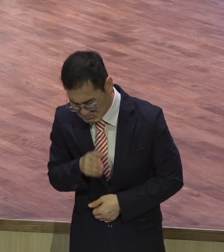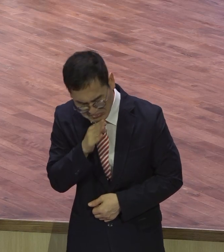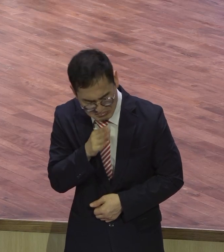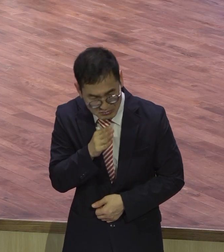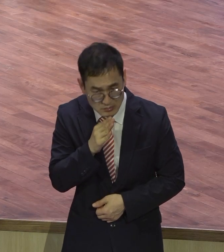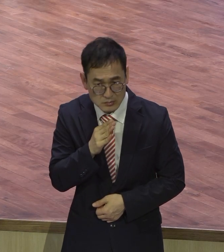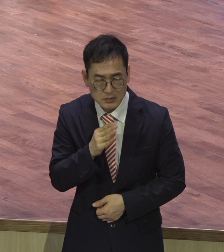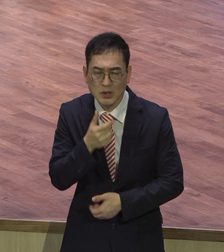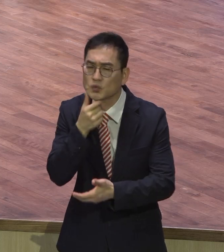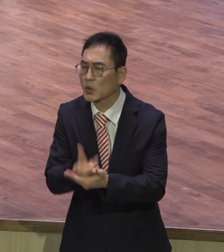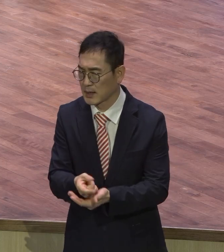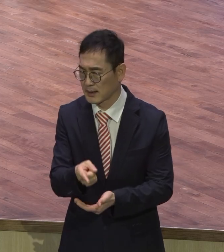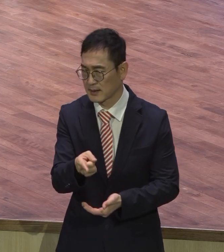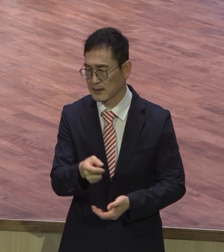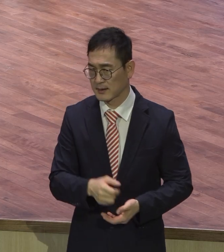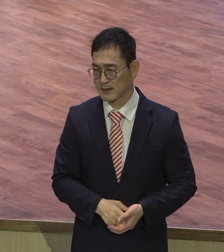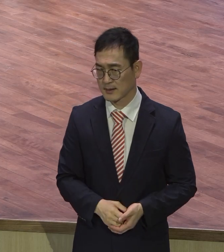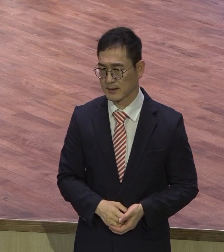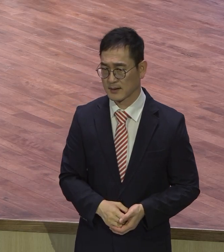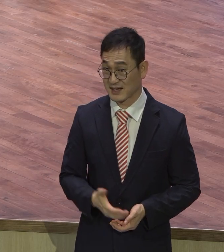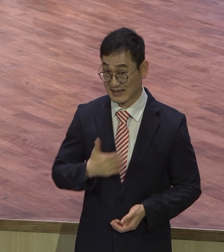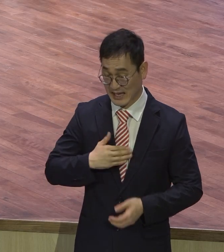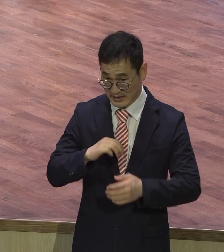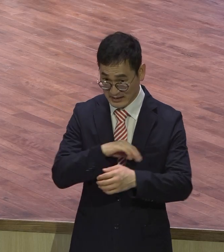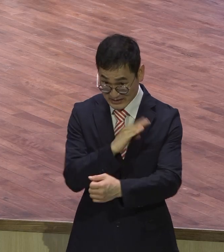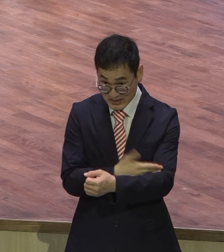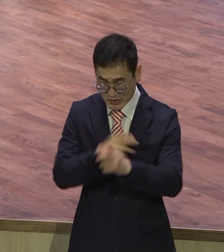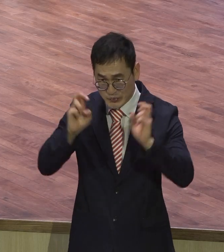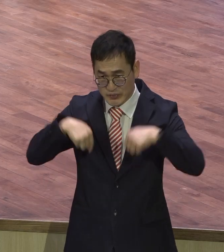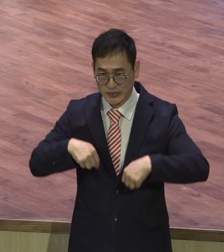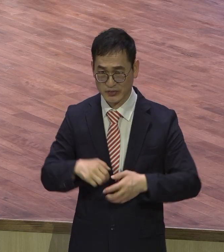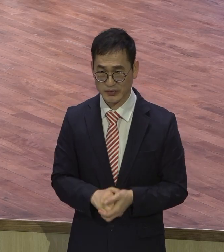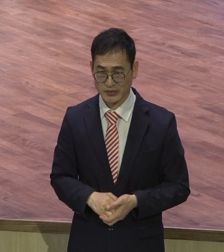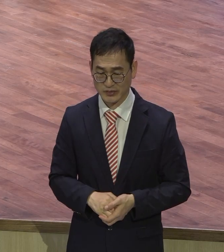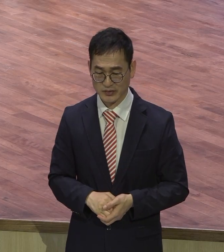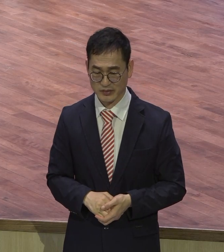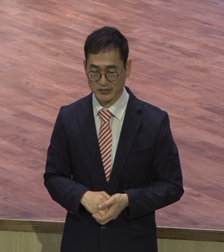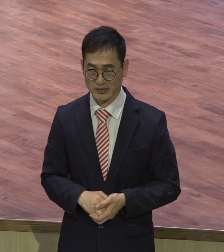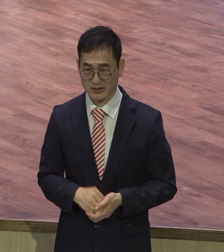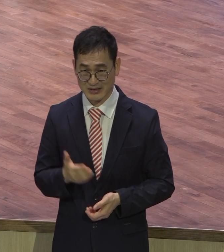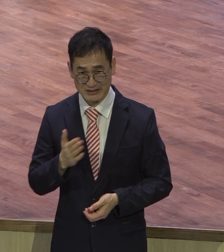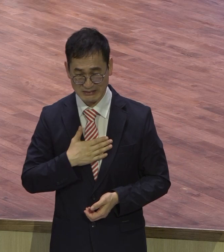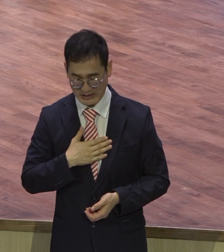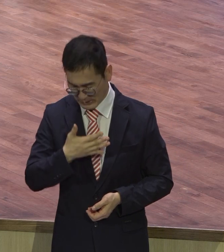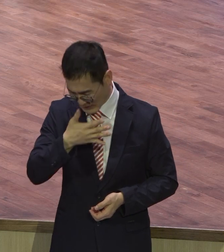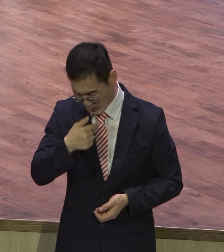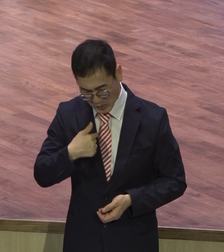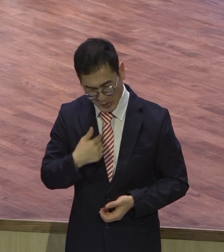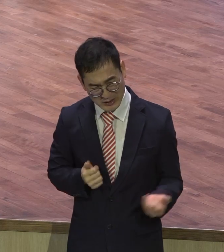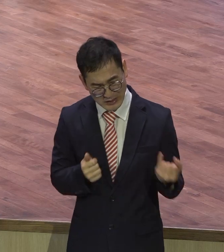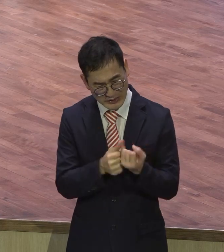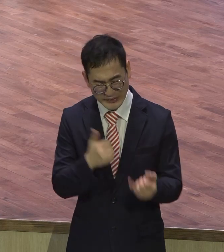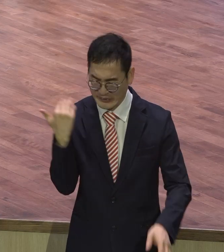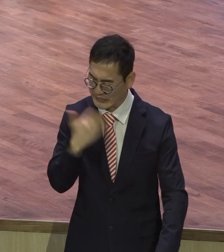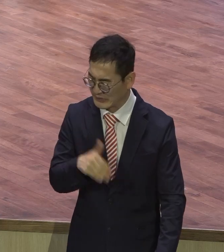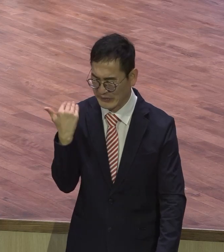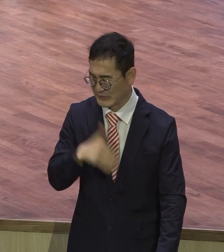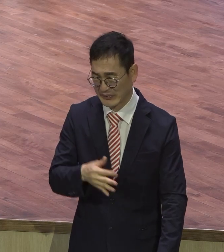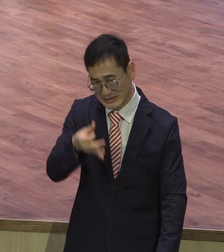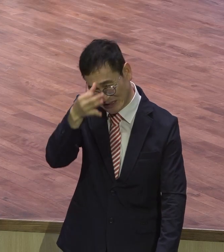무능하고 뭐 나 같은 게 장가나 가겠나 뭐